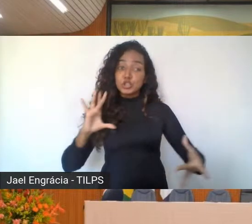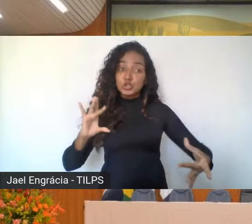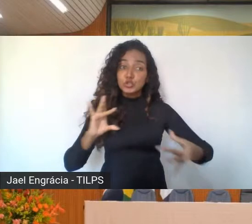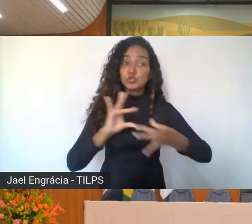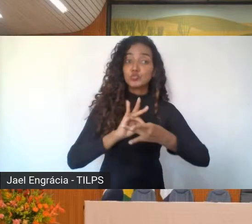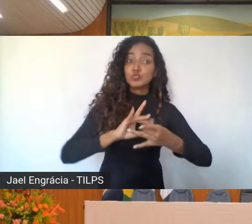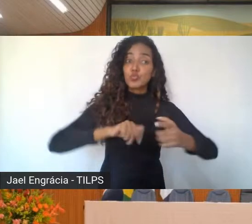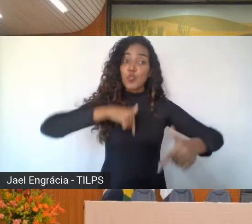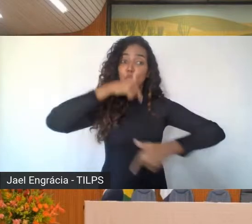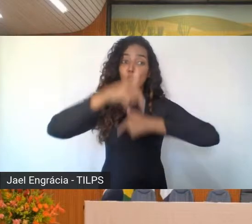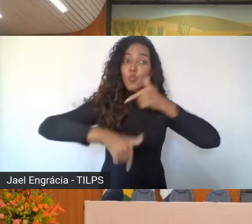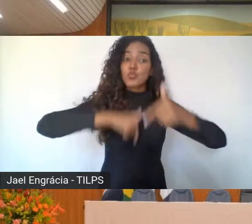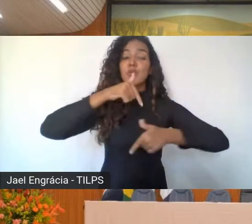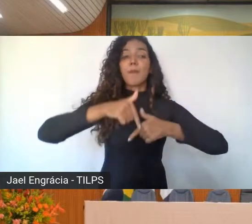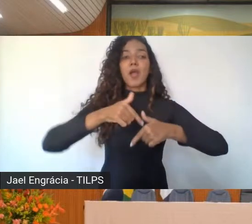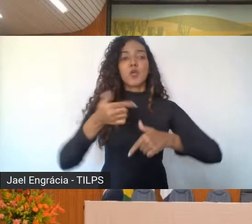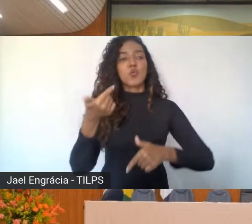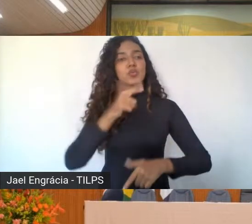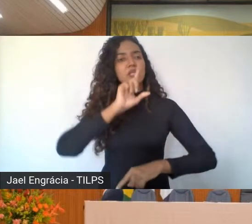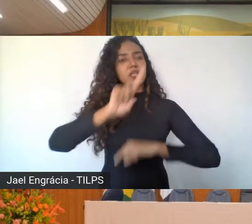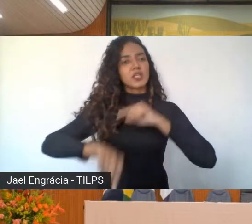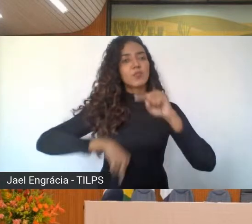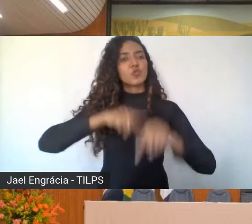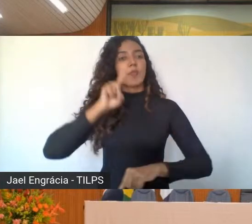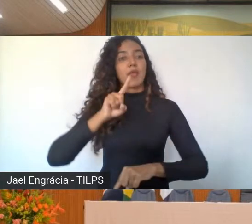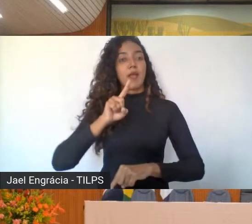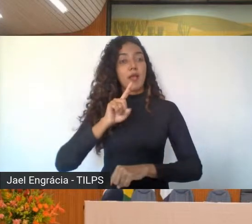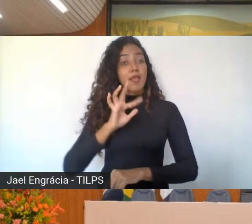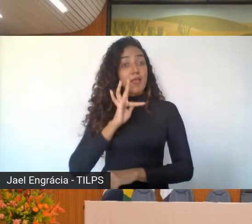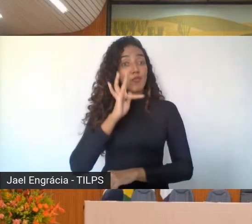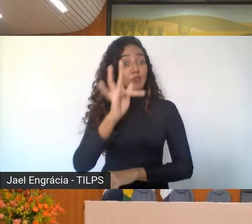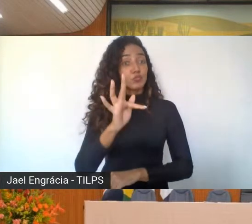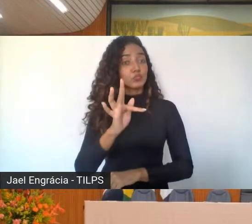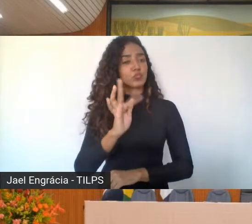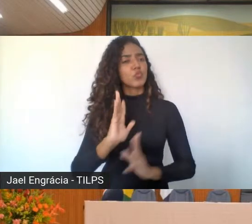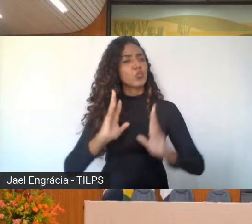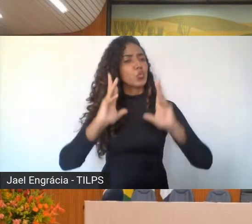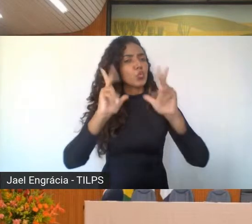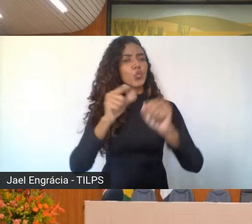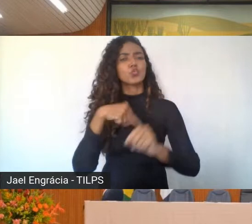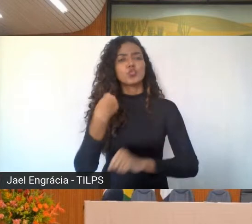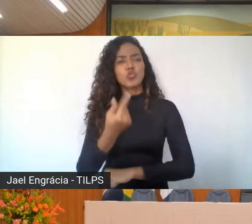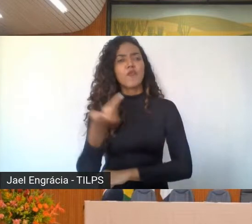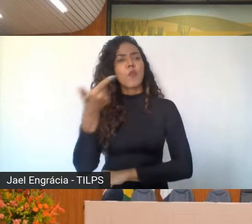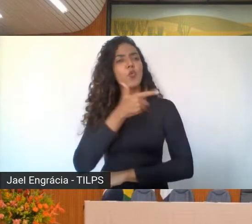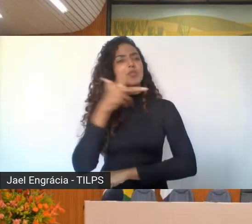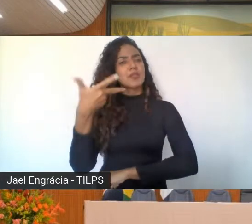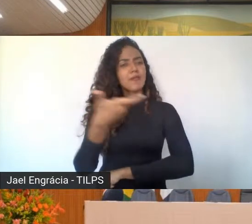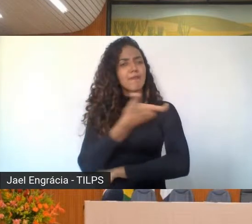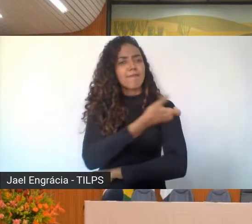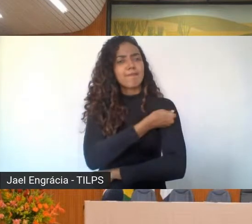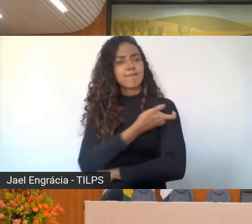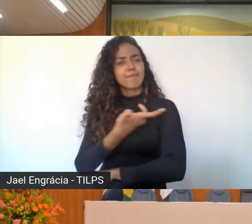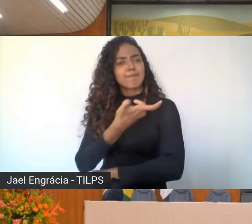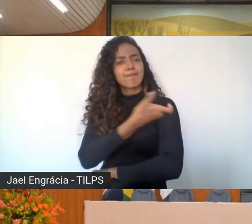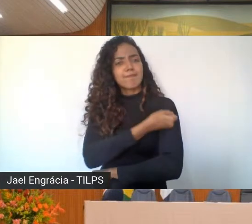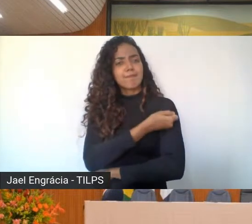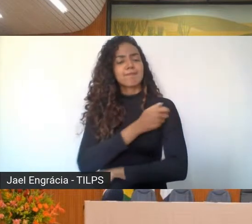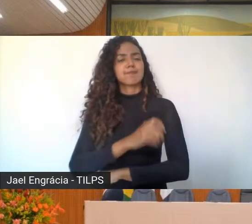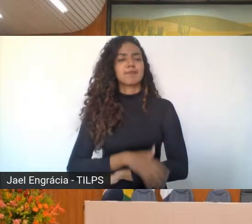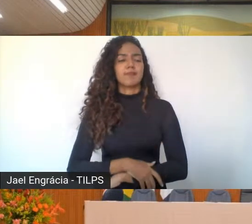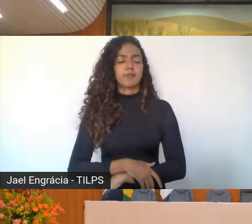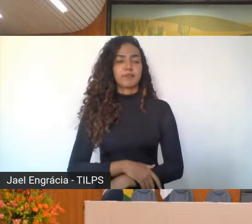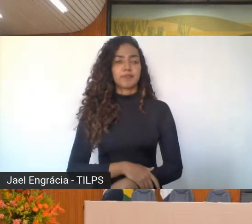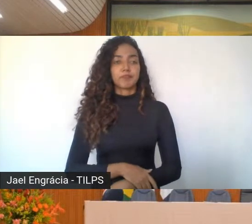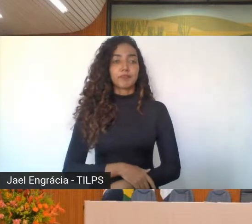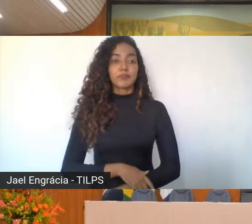E vamos, em breve, estarmos todos vacinados, estarmos todos com condições